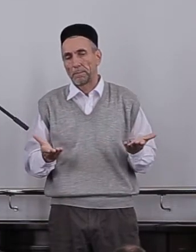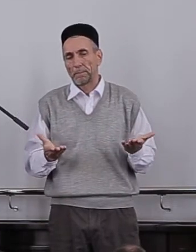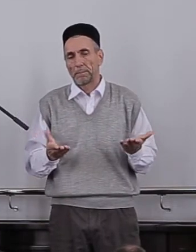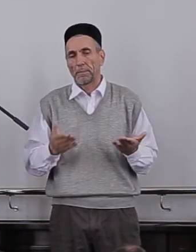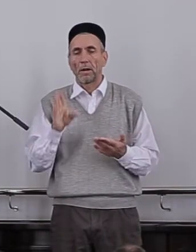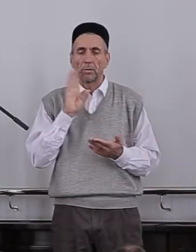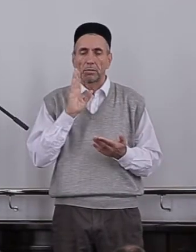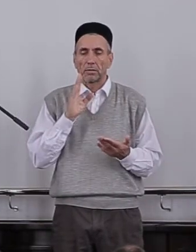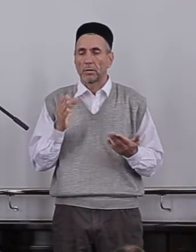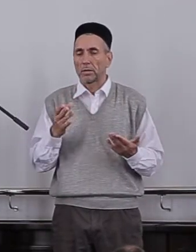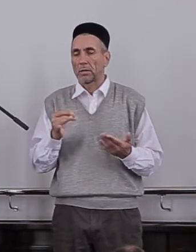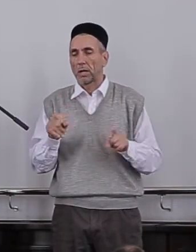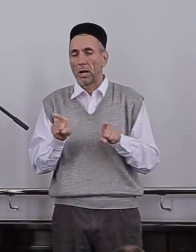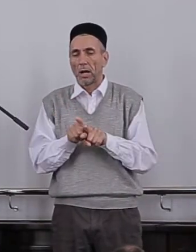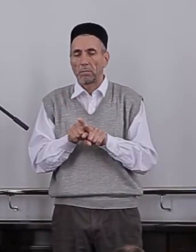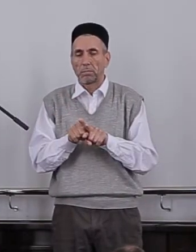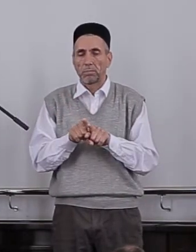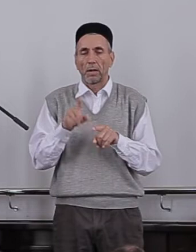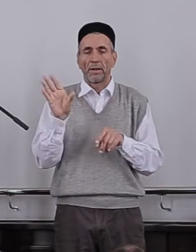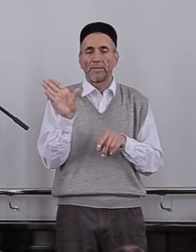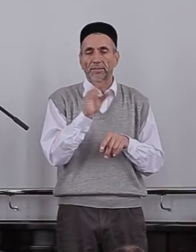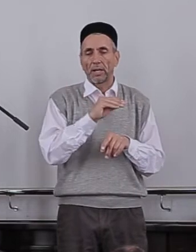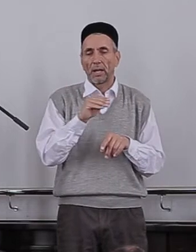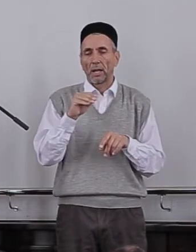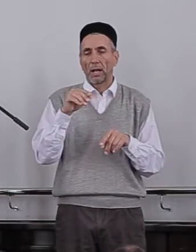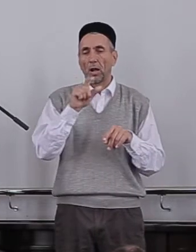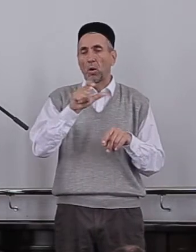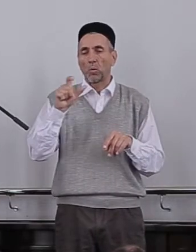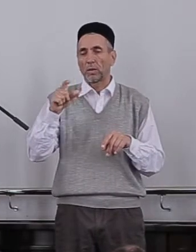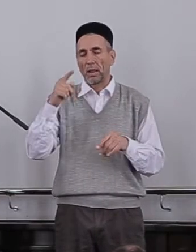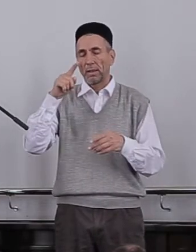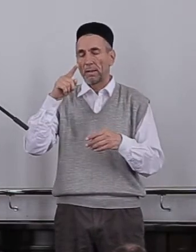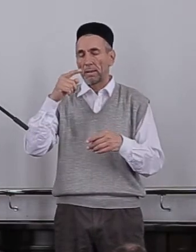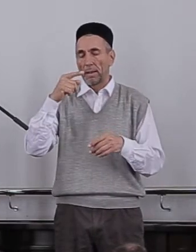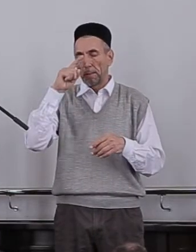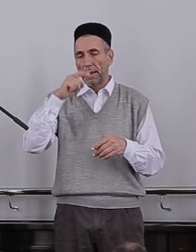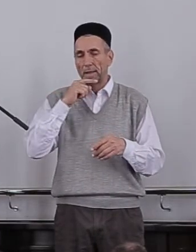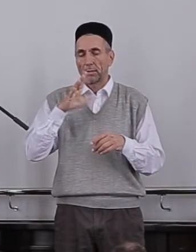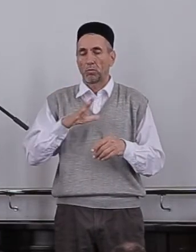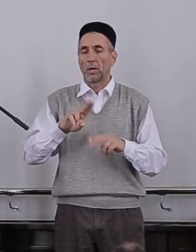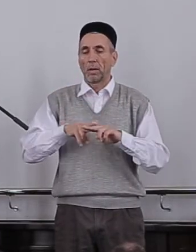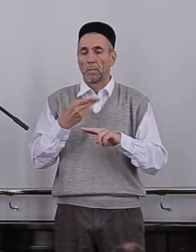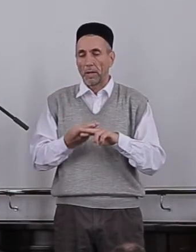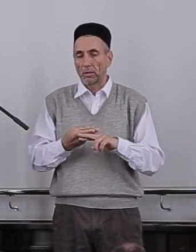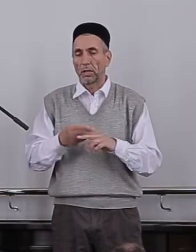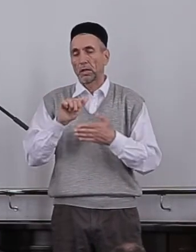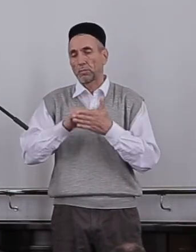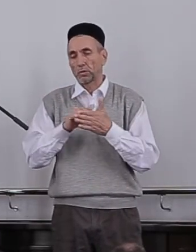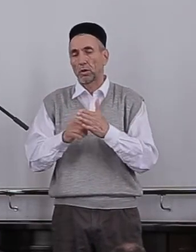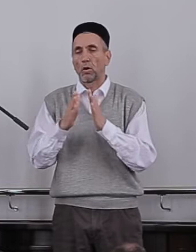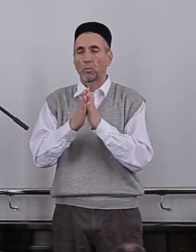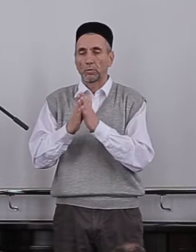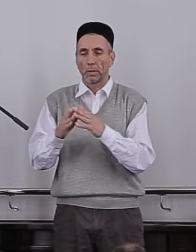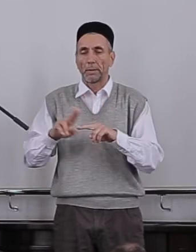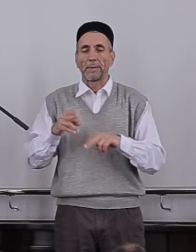ул хатын-кызларга чалыш карый башлыйлар. Дәвәт нигесен бу безнең атлары халыкка хас түгел. Шул сәбәптән хөрмәтле